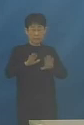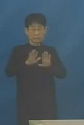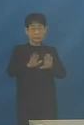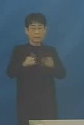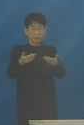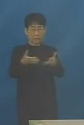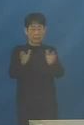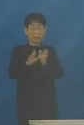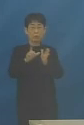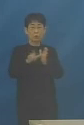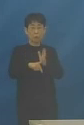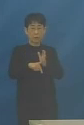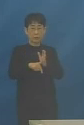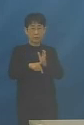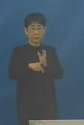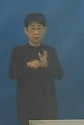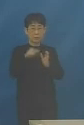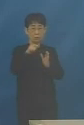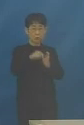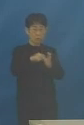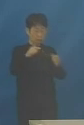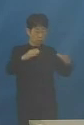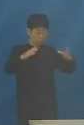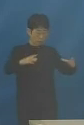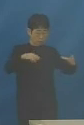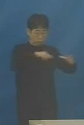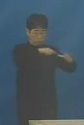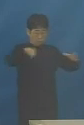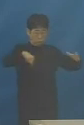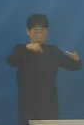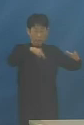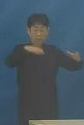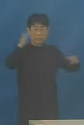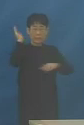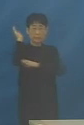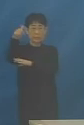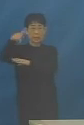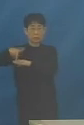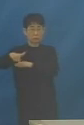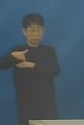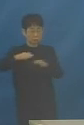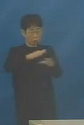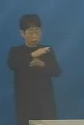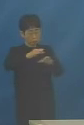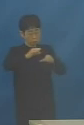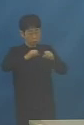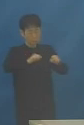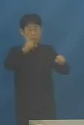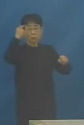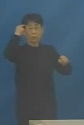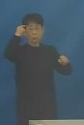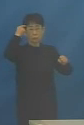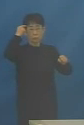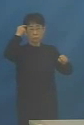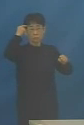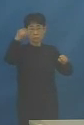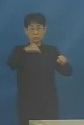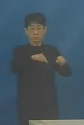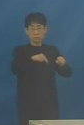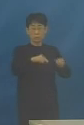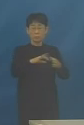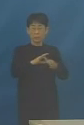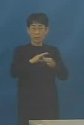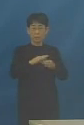ますのでそうしたあの枠組みの中で政府も基本的には御用されるものだと思いますまぁそこの